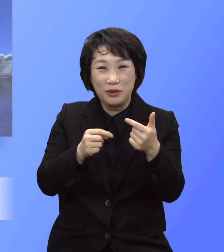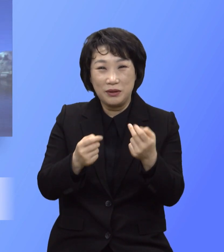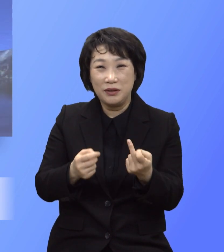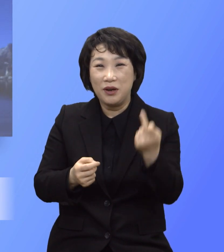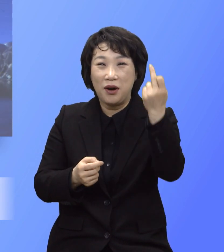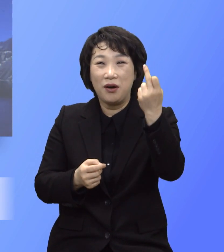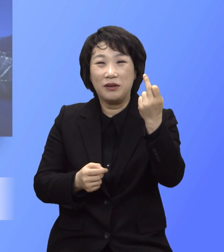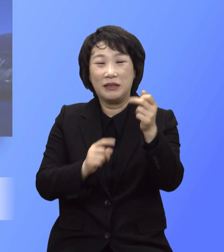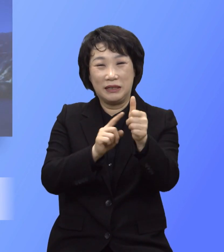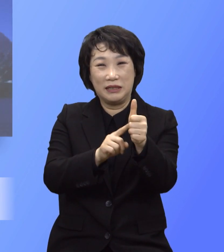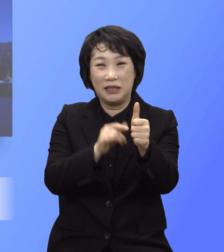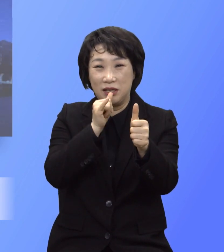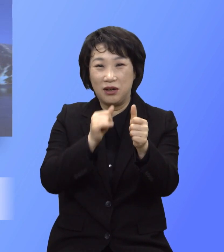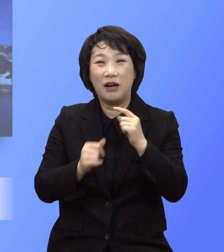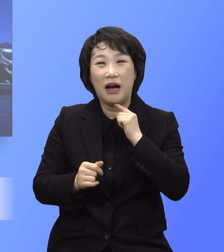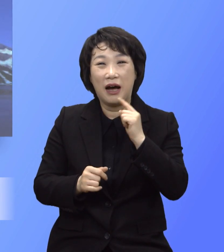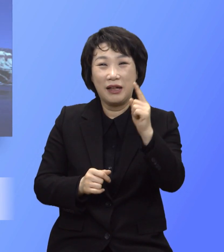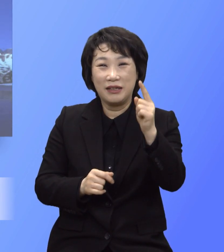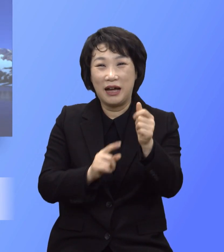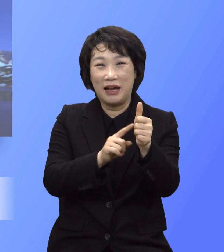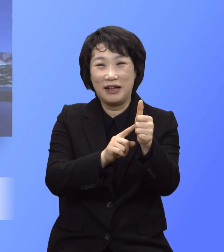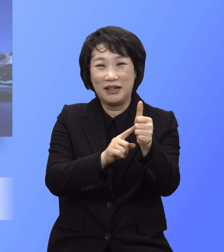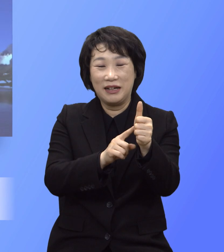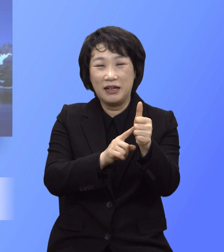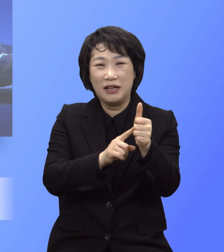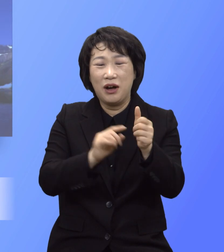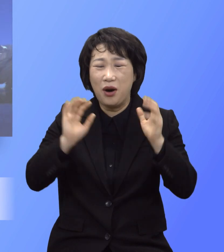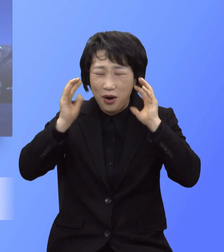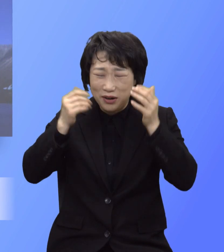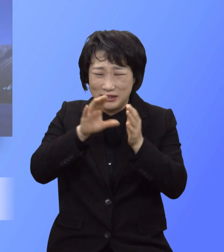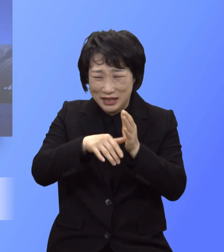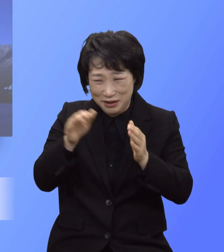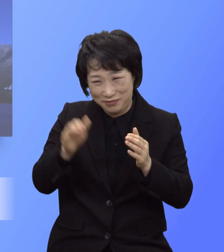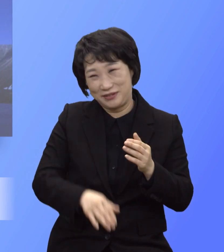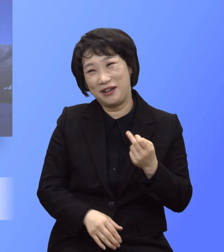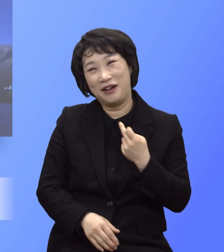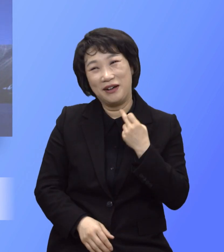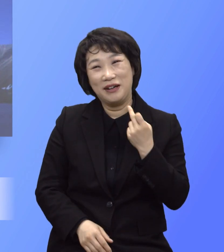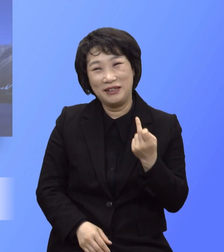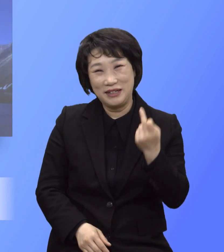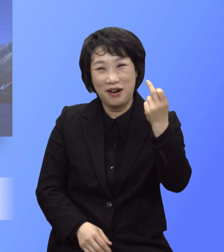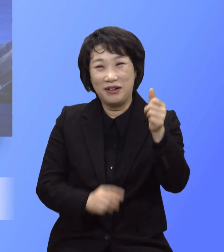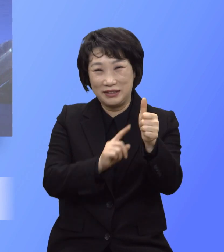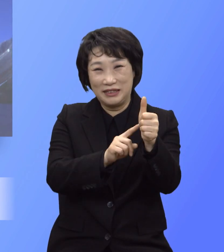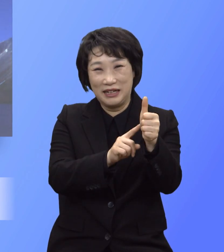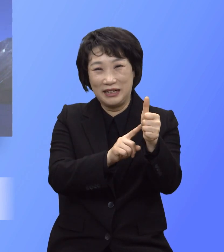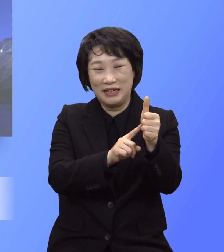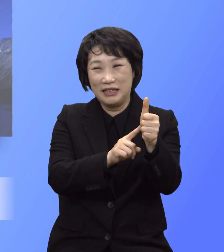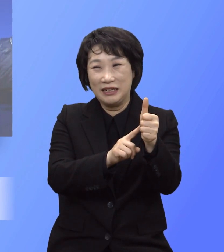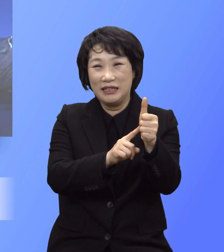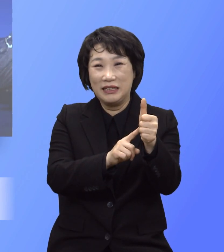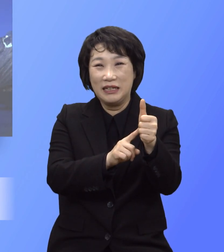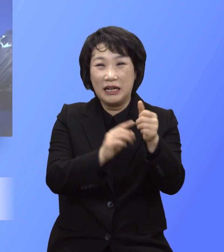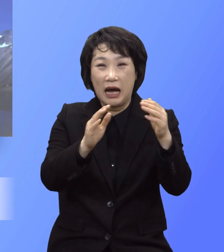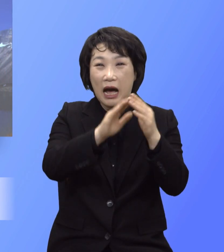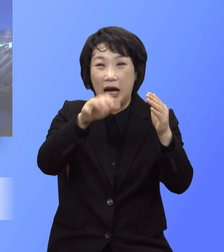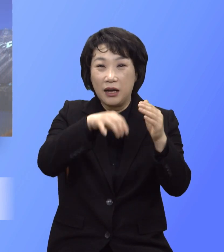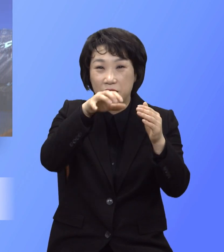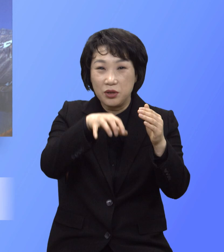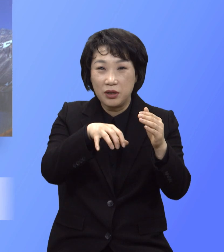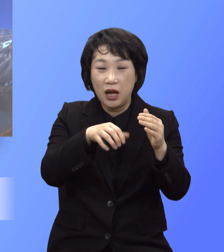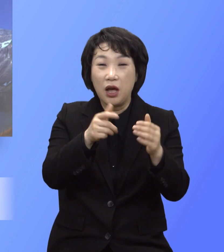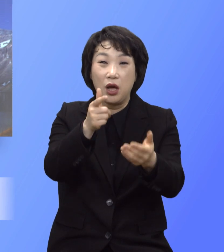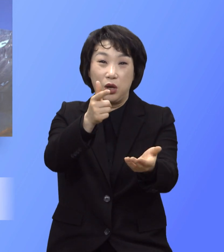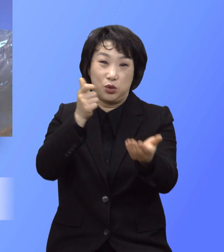먹었어요. 근데 어렸을 때부터 우리 그 형님 집에 예,